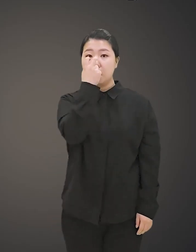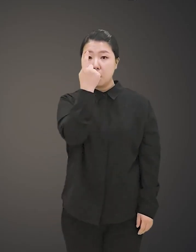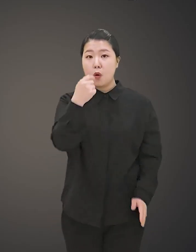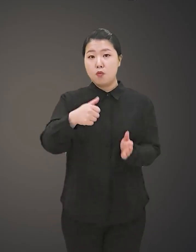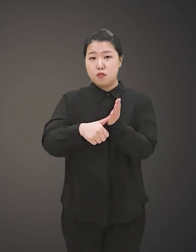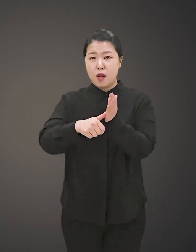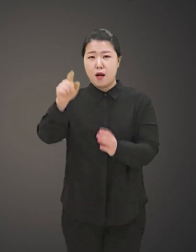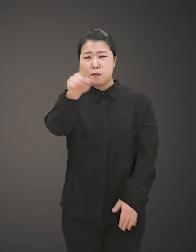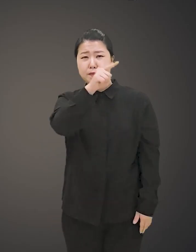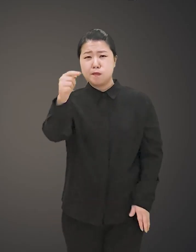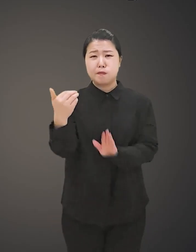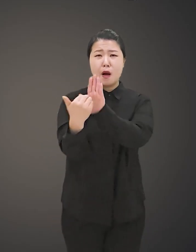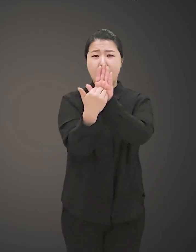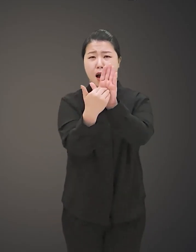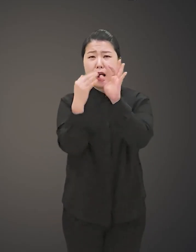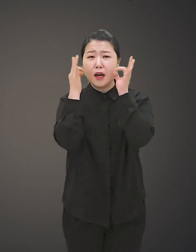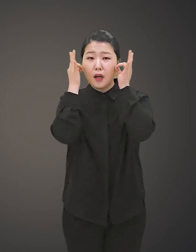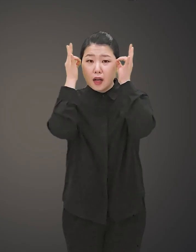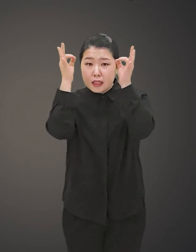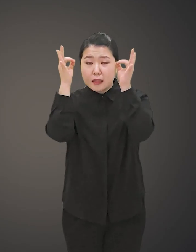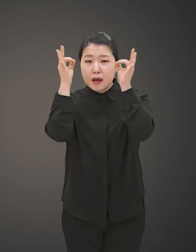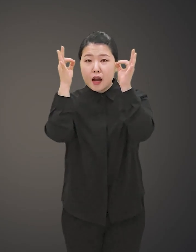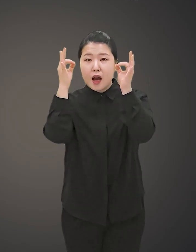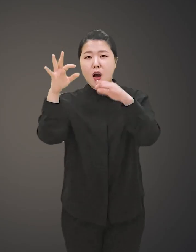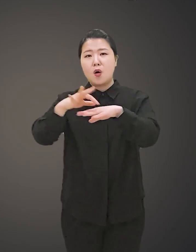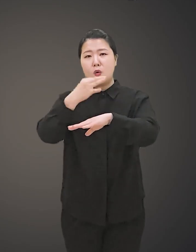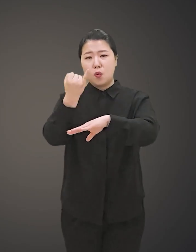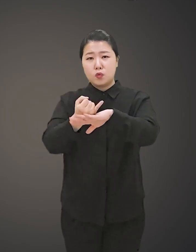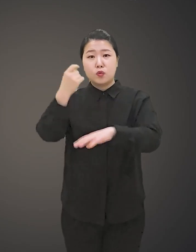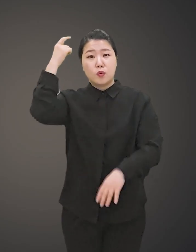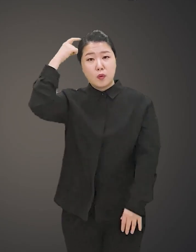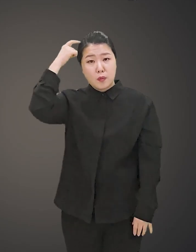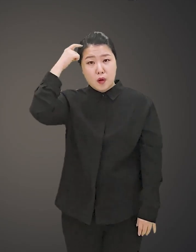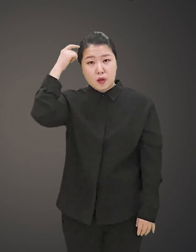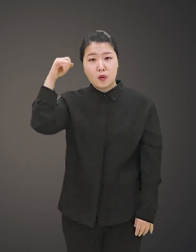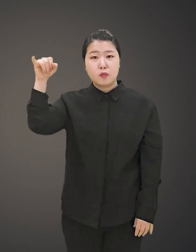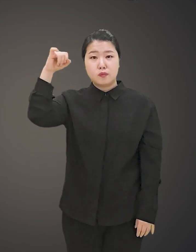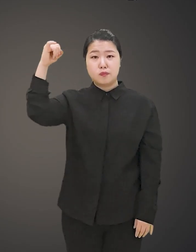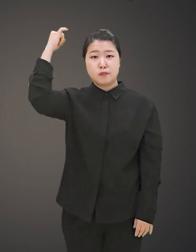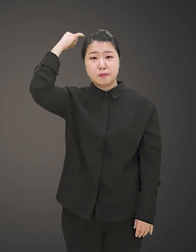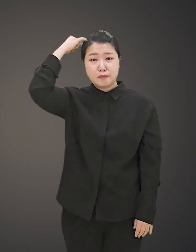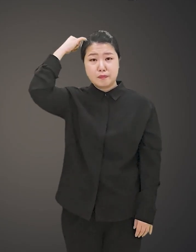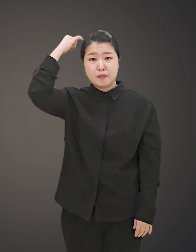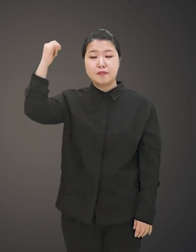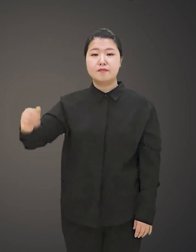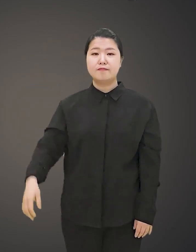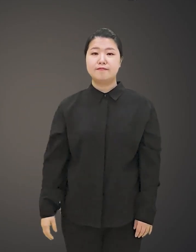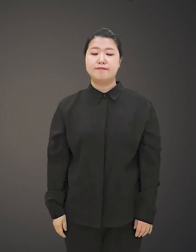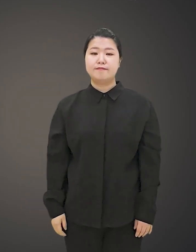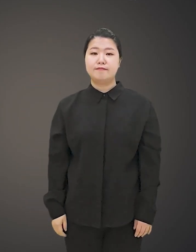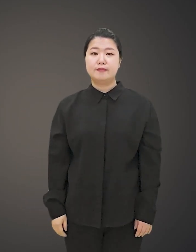경비병이 무기를 휘둘렀지만 머릿니는 라푼젤의 머리로 쏙 들어갔어요.